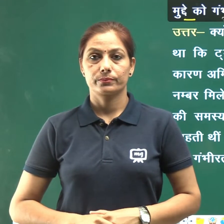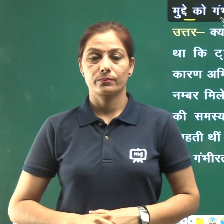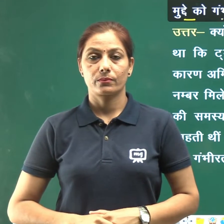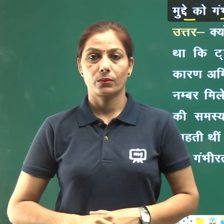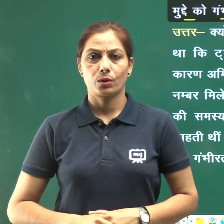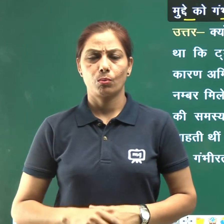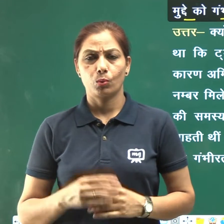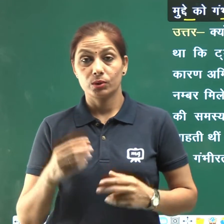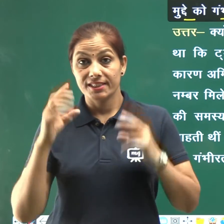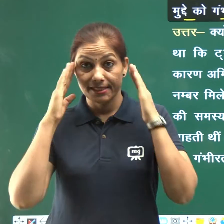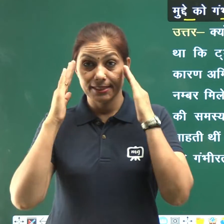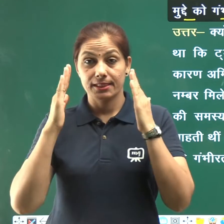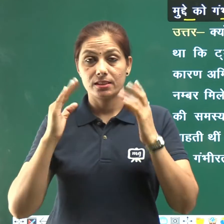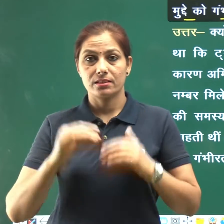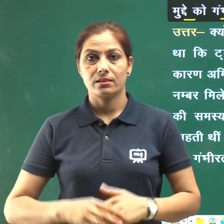गंभीरता से